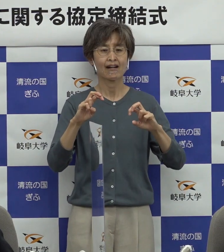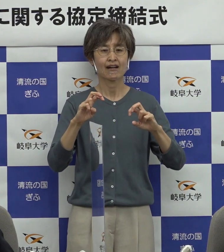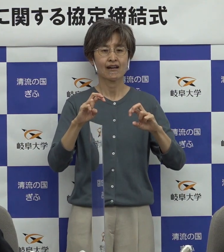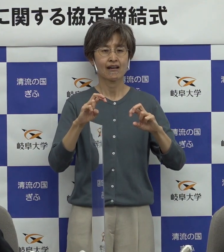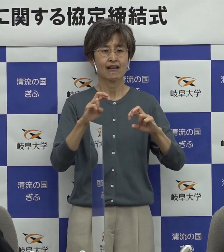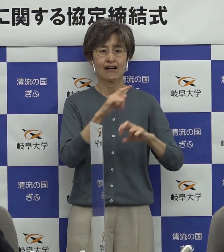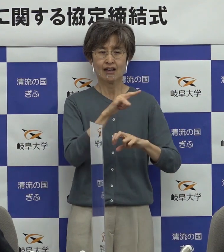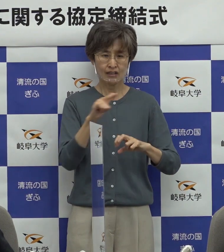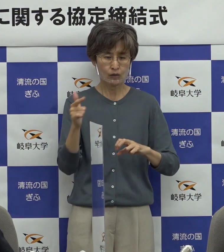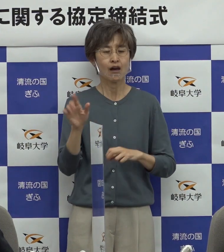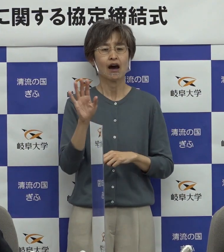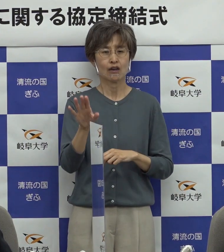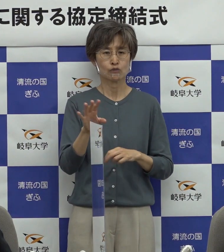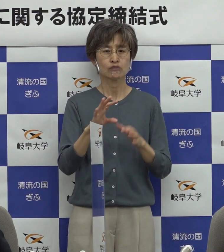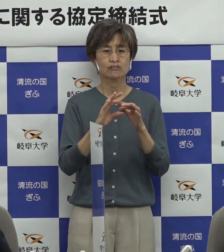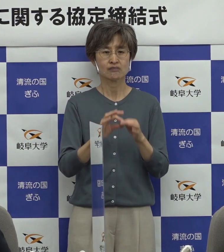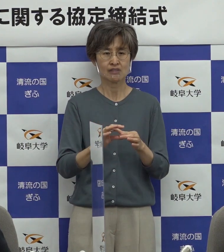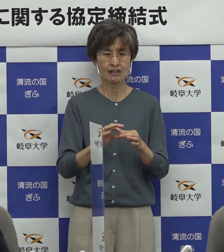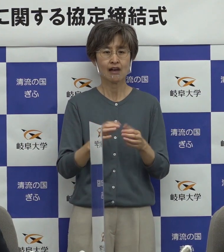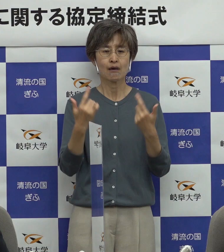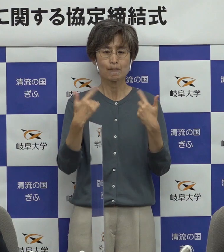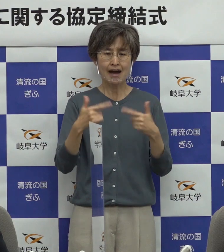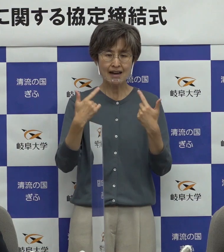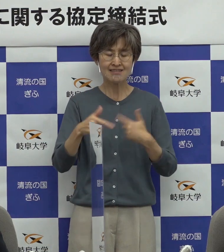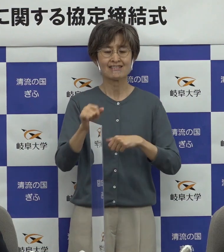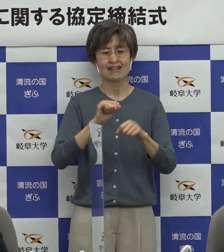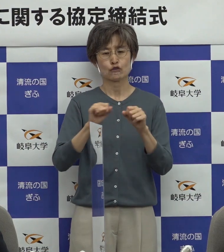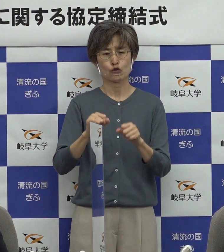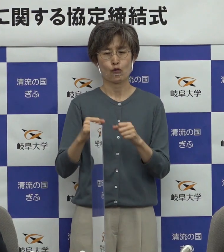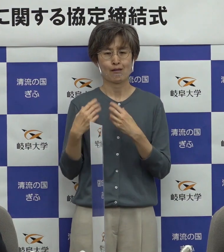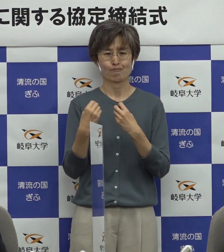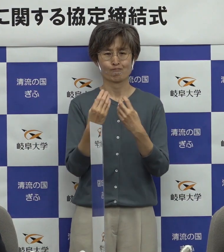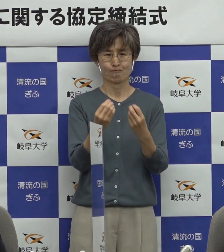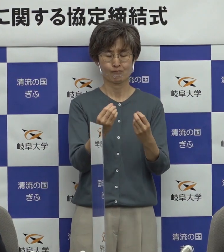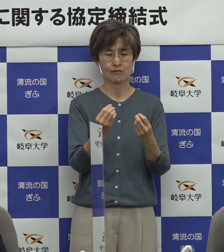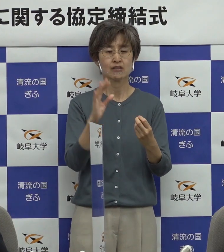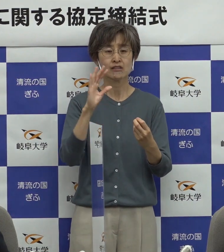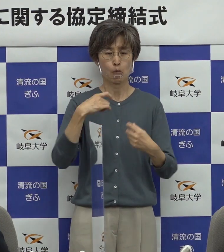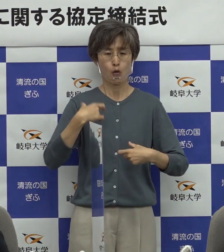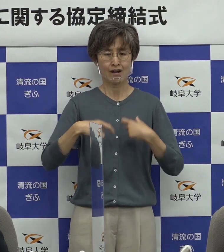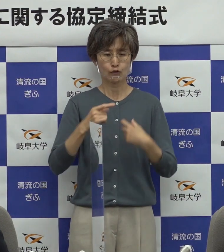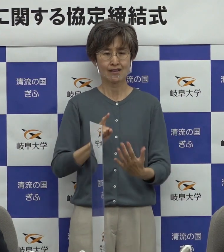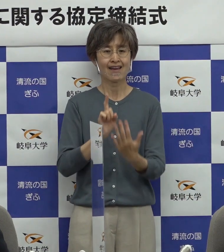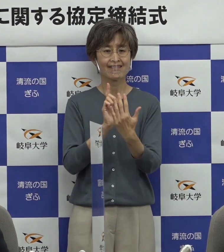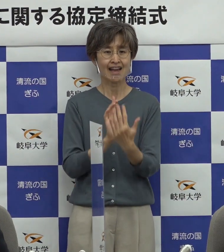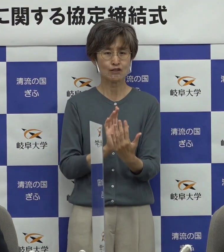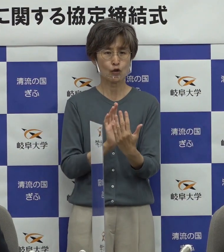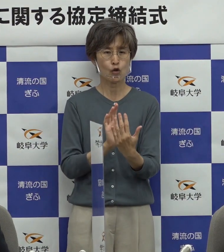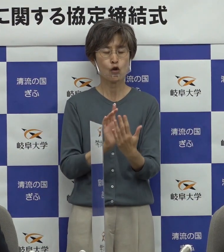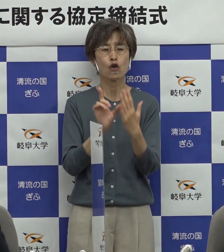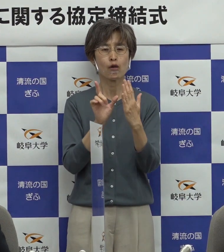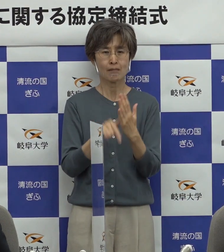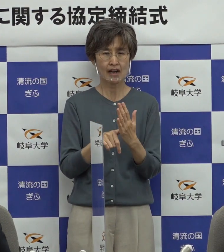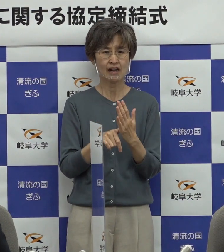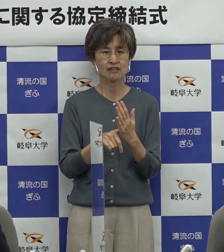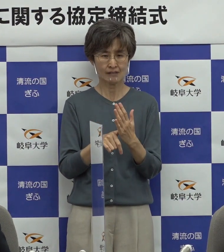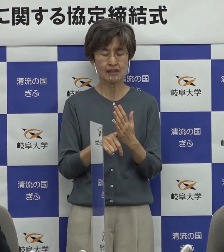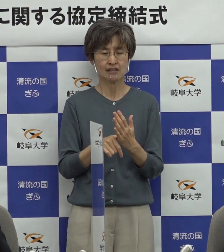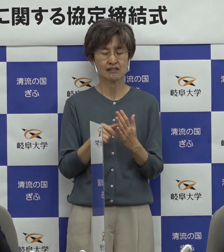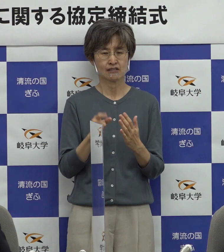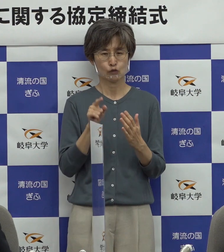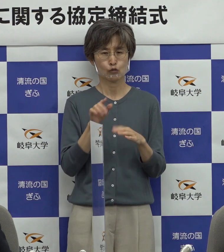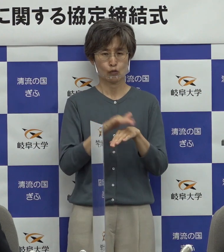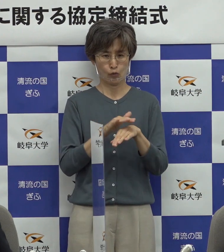の準備だとか、そういうものがありますので毎日活動はしておりますけれども、学生を対象にした講義というのはそのぐらいの頻度で行われるものだと思います